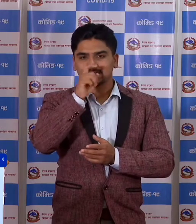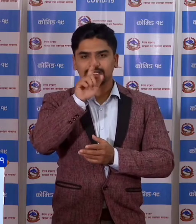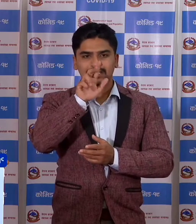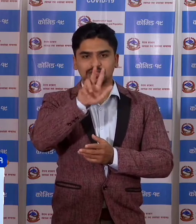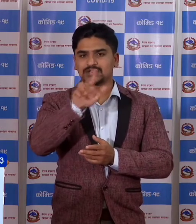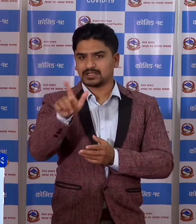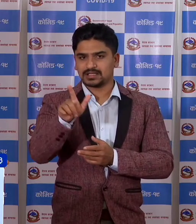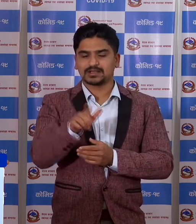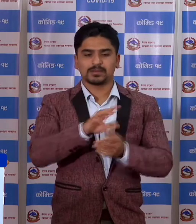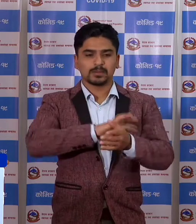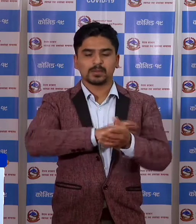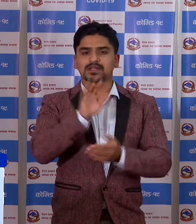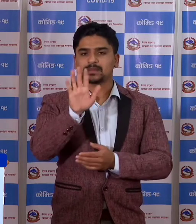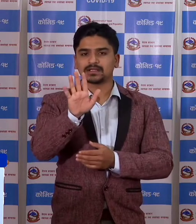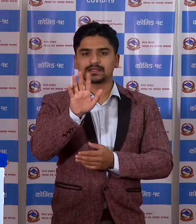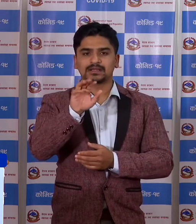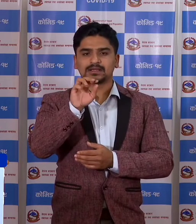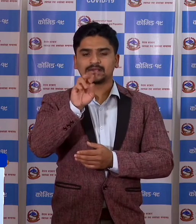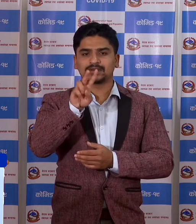8,887, प्रदेश नम्बर 5